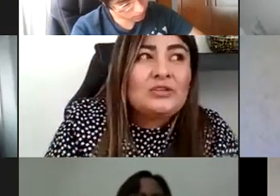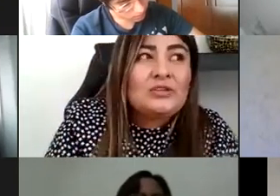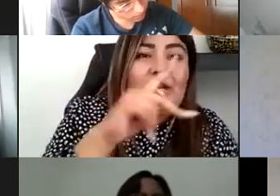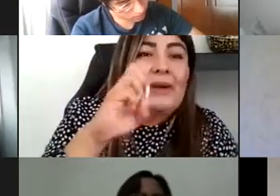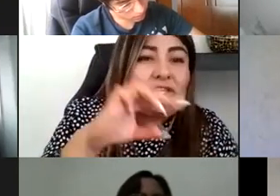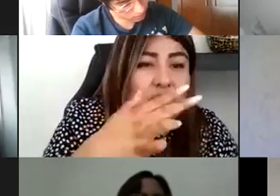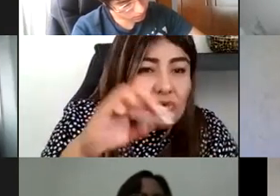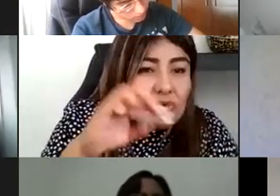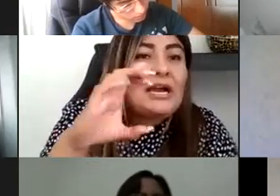puse Pachuca,